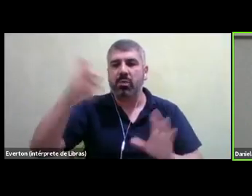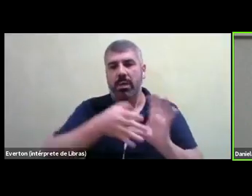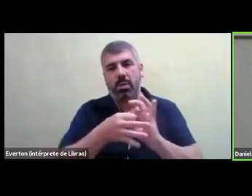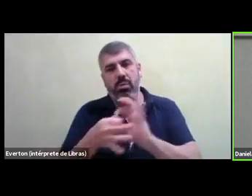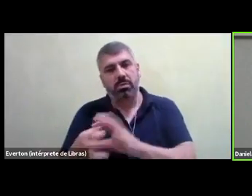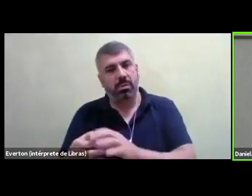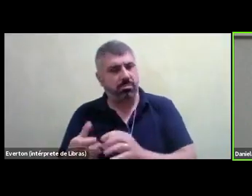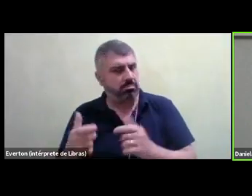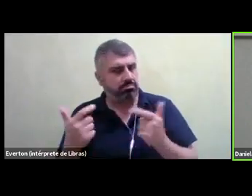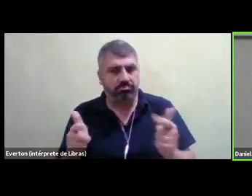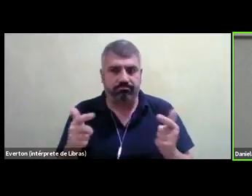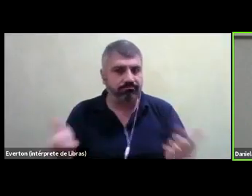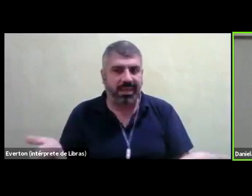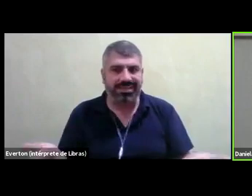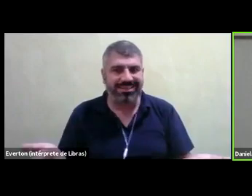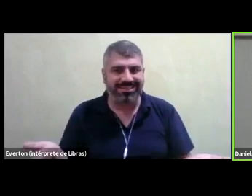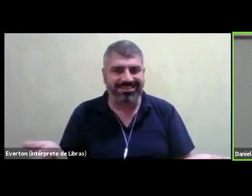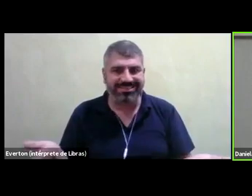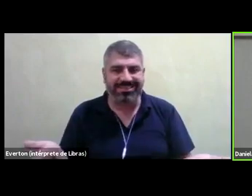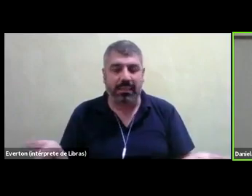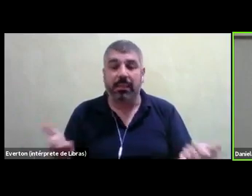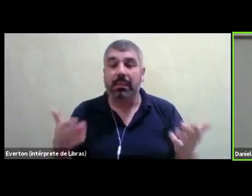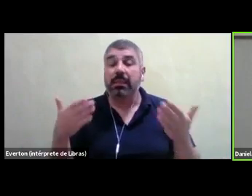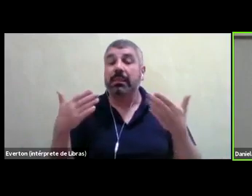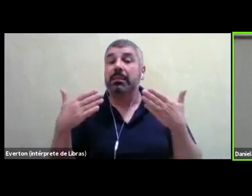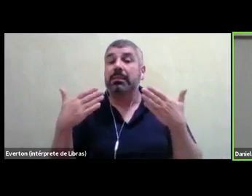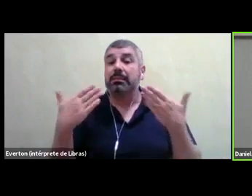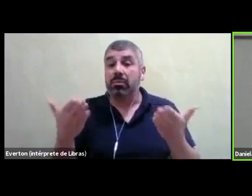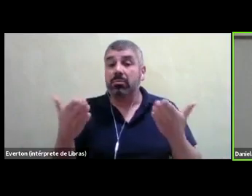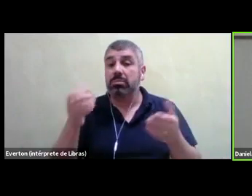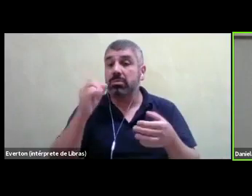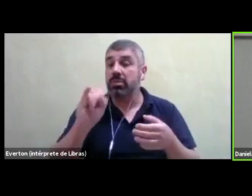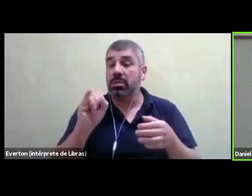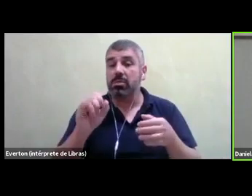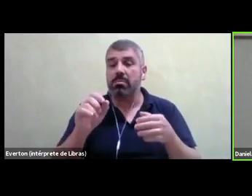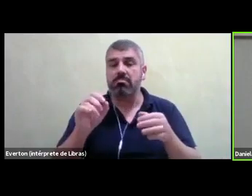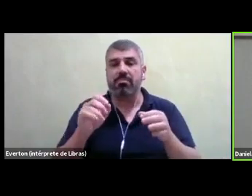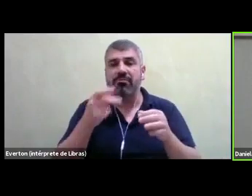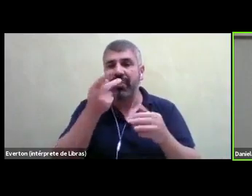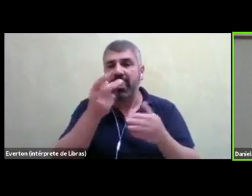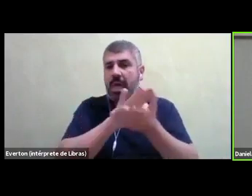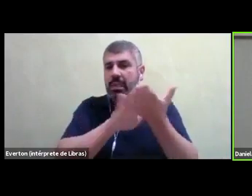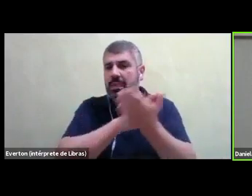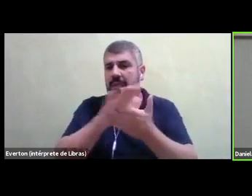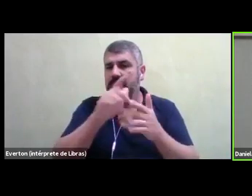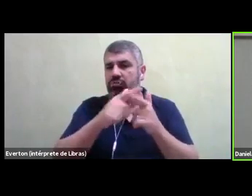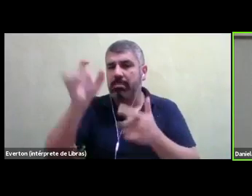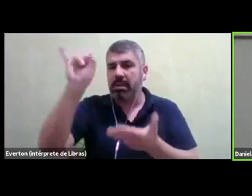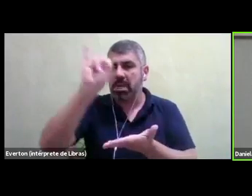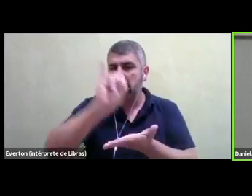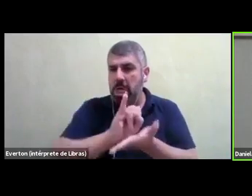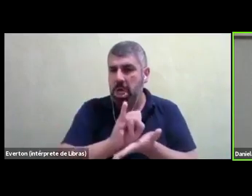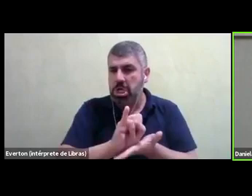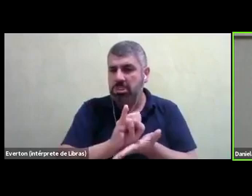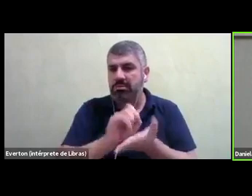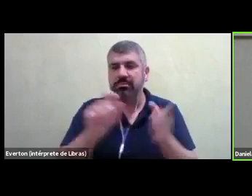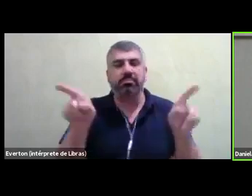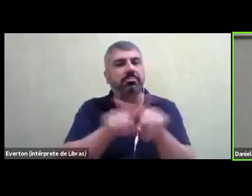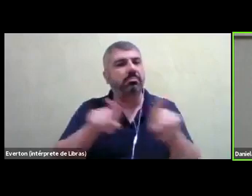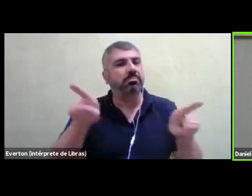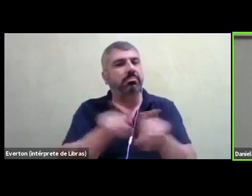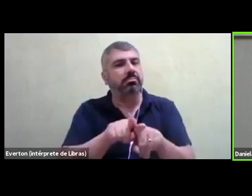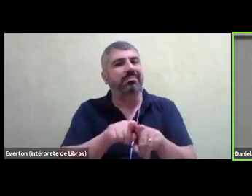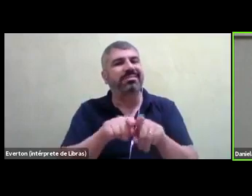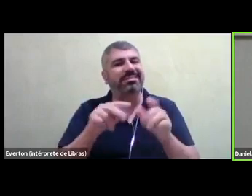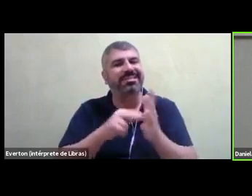contextos. Então, se nem aparece qualquer menção aos imigrantes, isso indica que